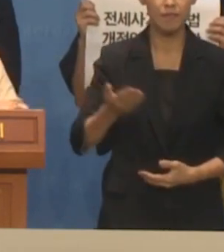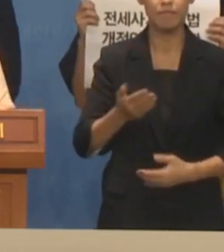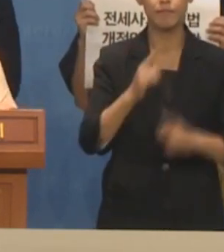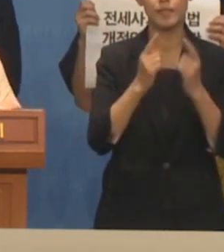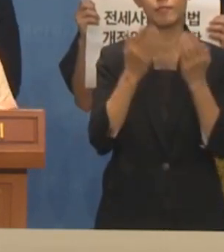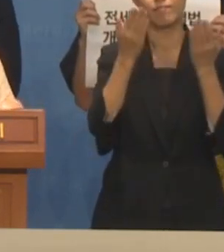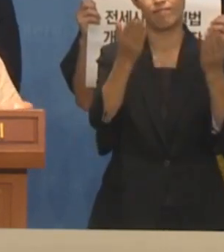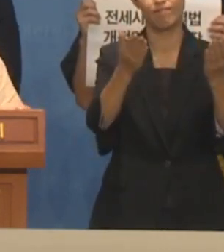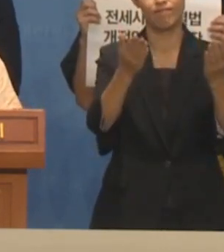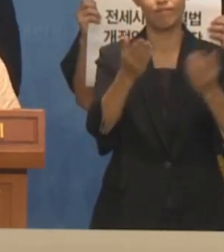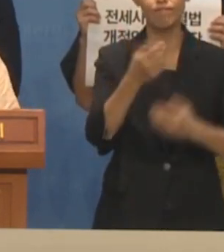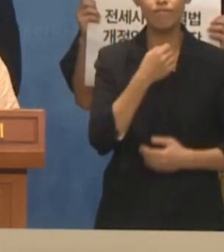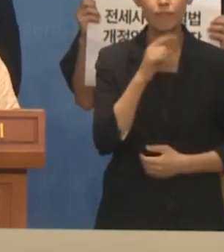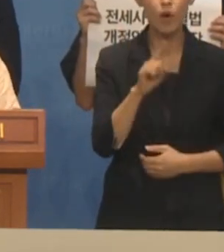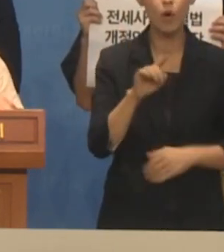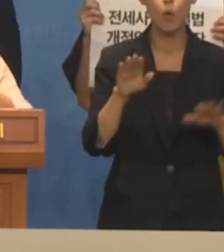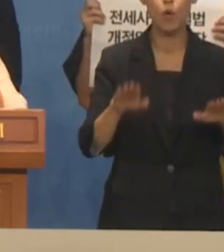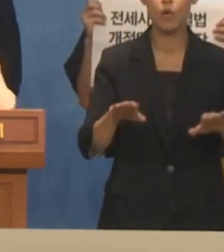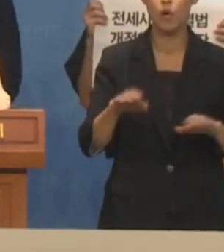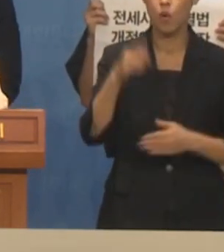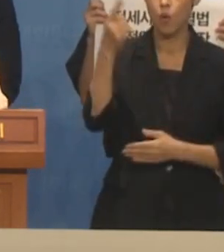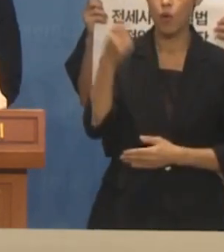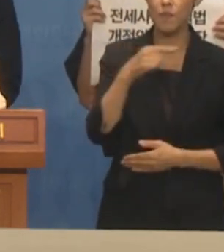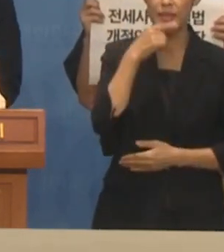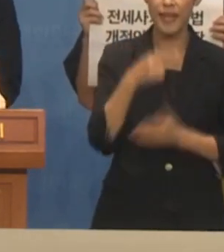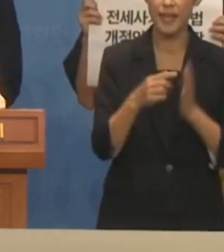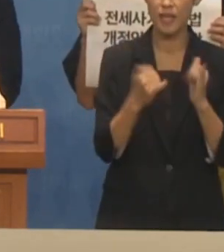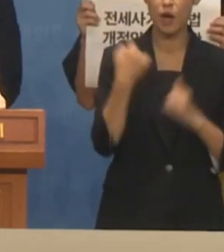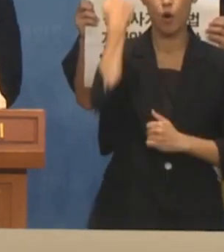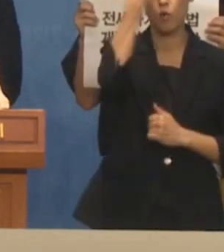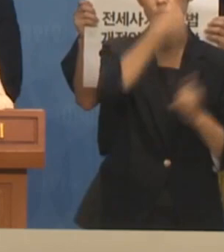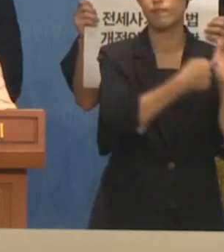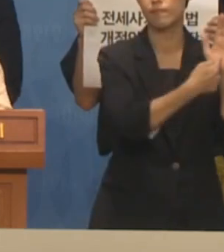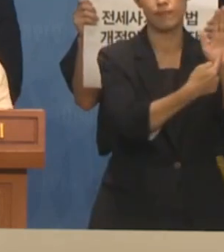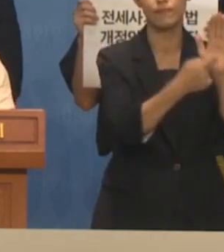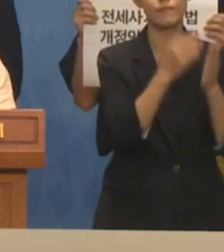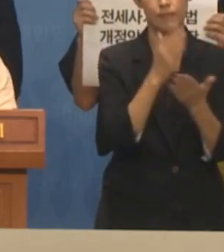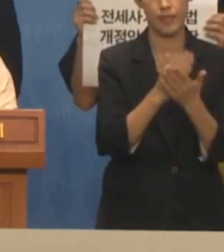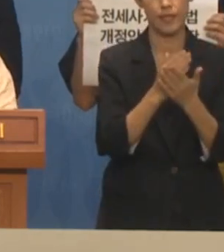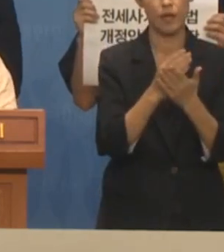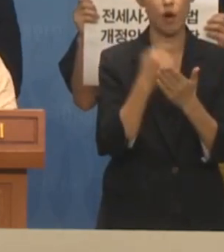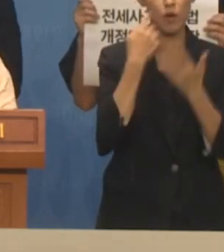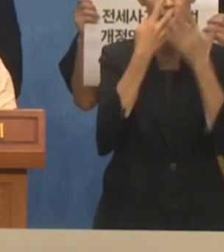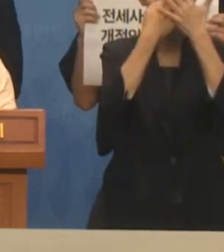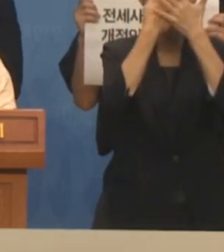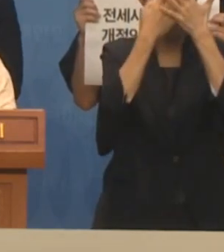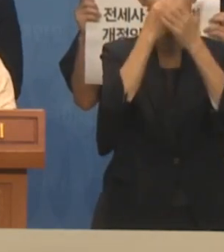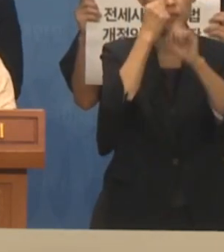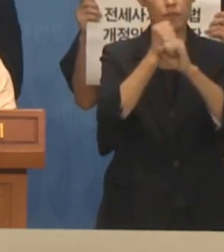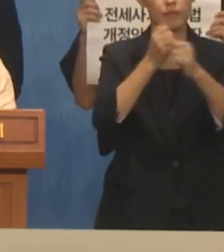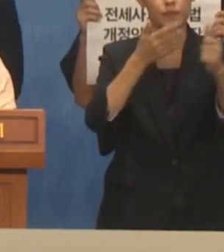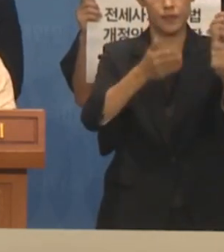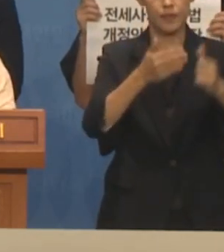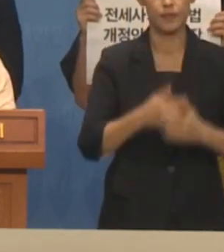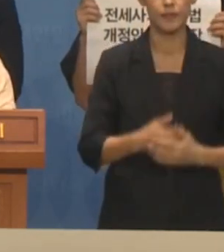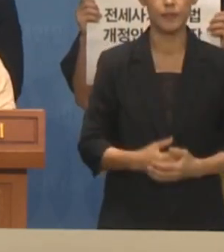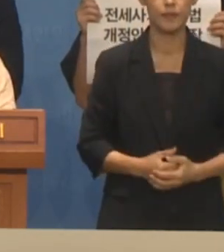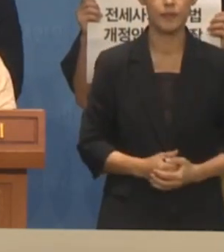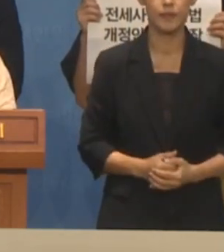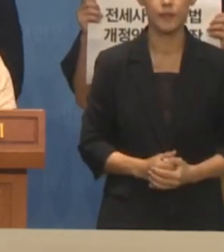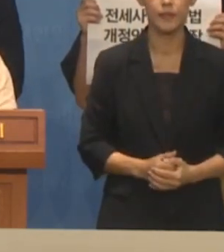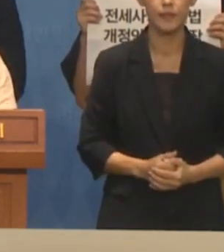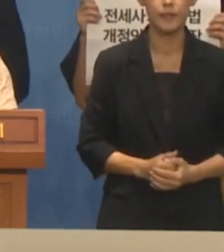말씀을 좀 부탁드리겠습니다. 오늘 오신 피해자분들의 얼굴이 나오지 않도록 모자이크 처리 좀 부탁드리겠습니다.